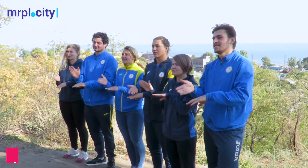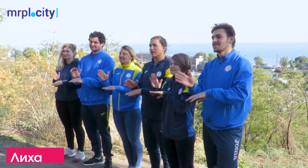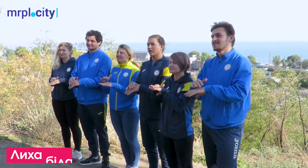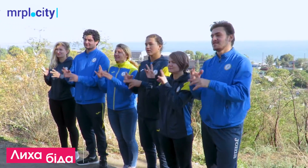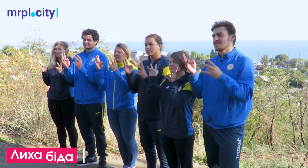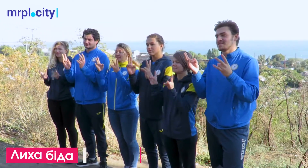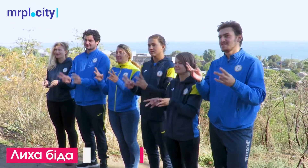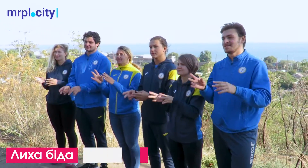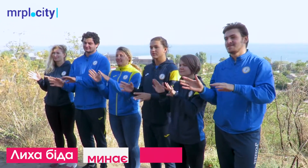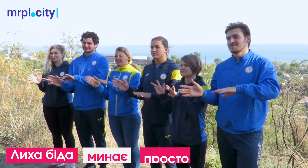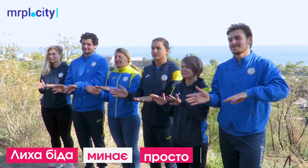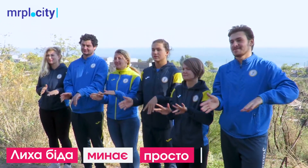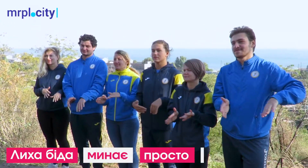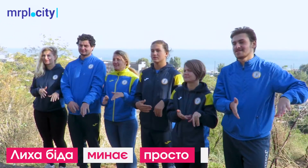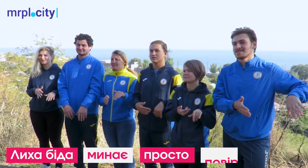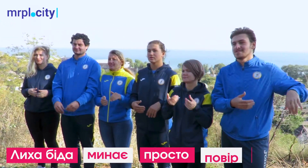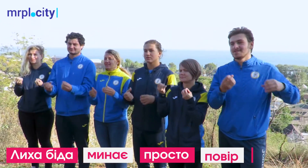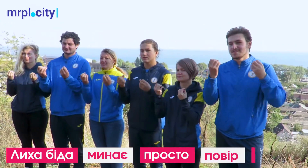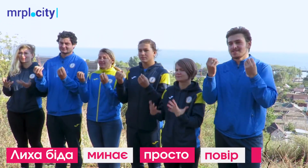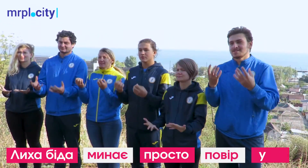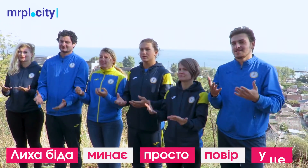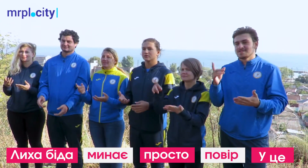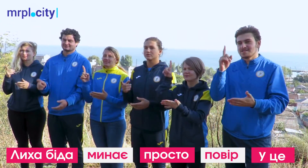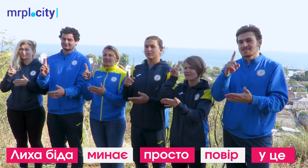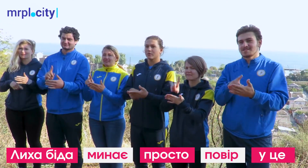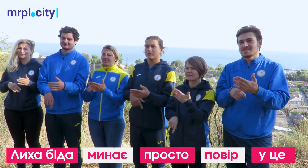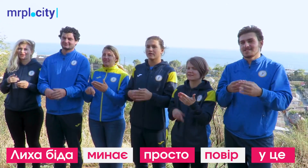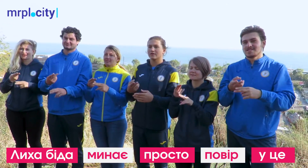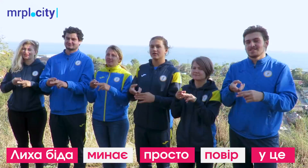Лиха біда минає, просто повіру це.